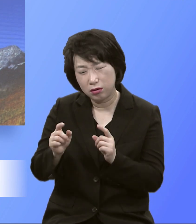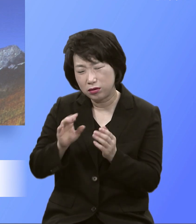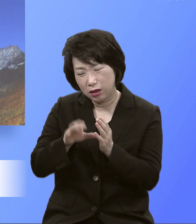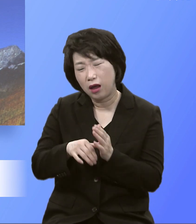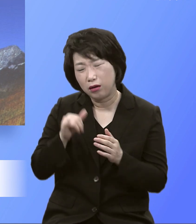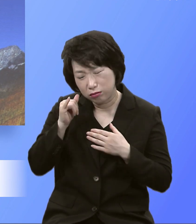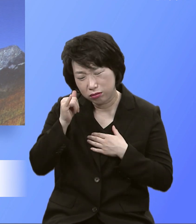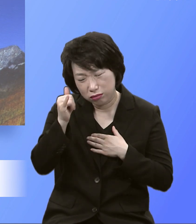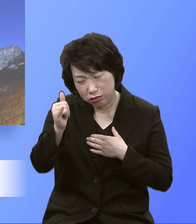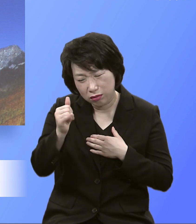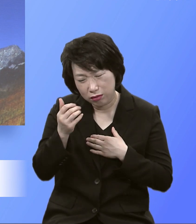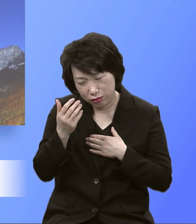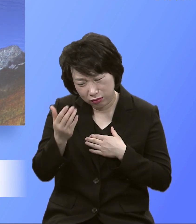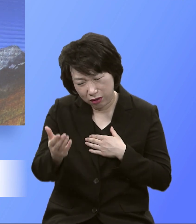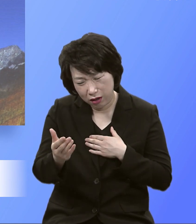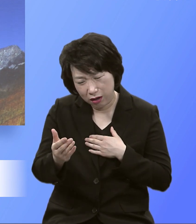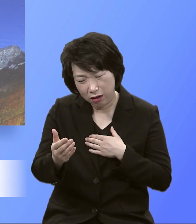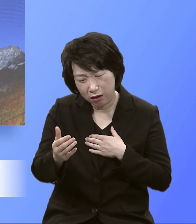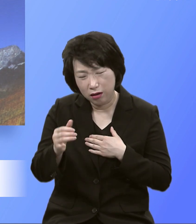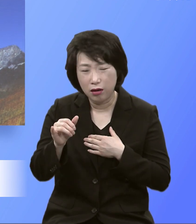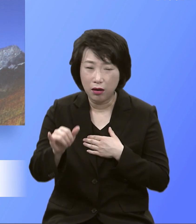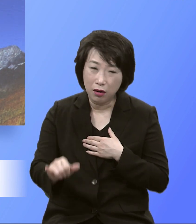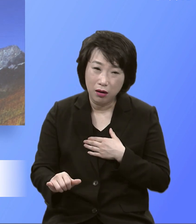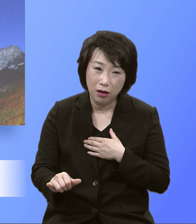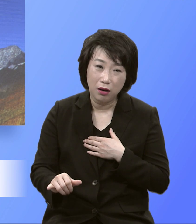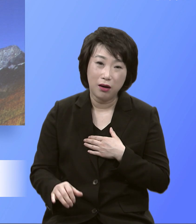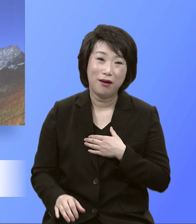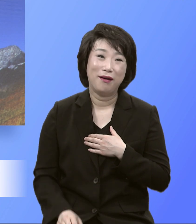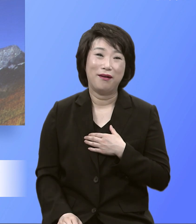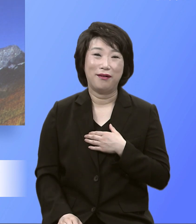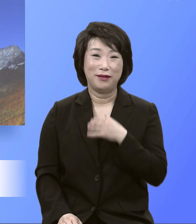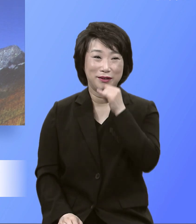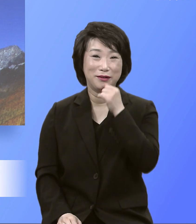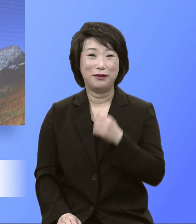나가 전화하겠습니다. 예.